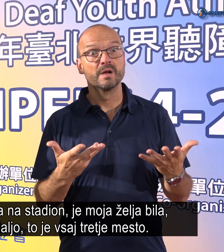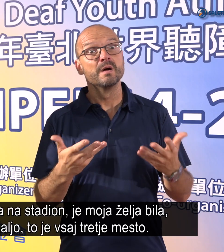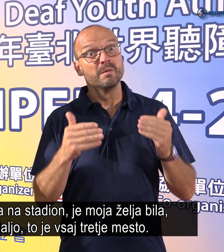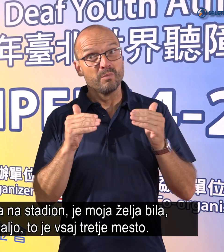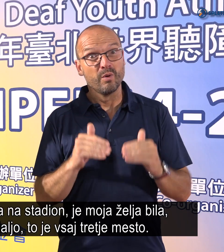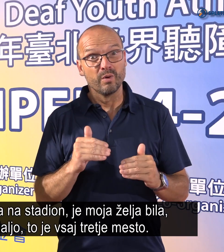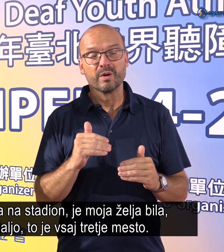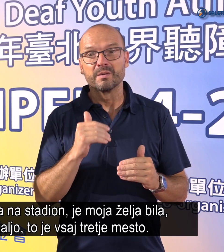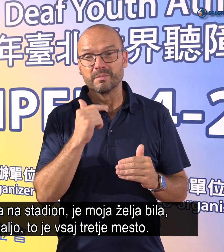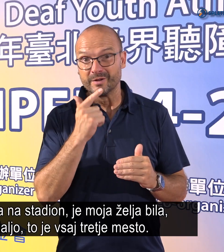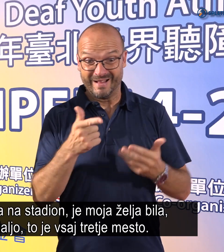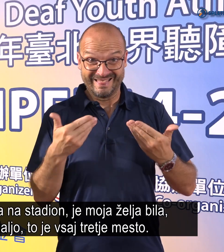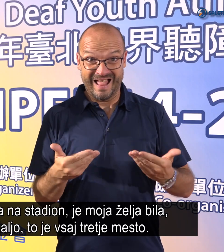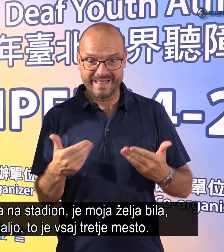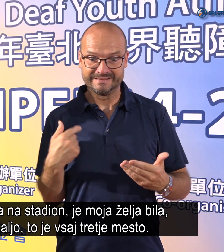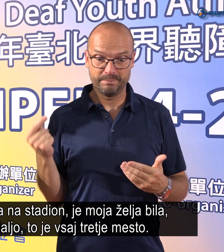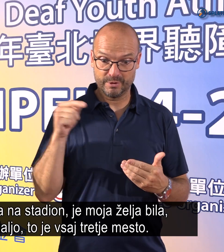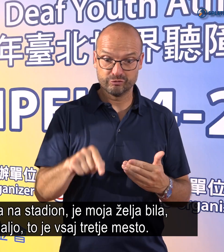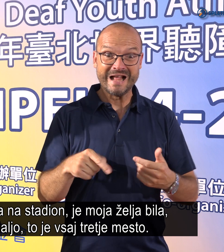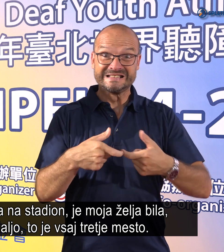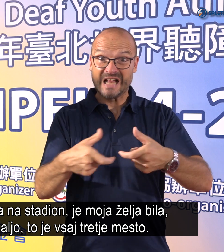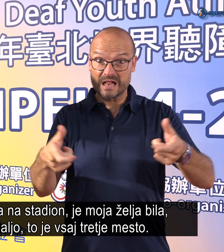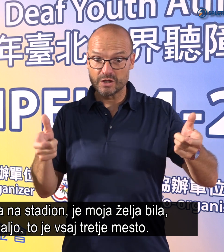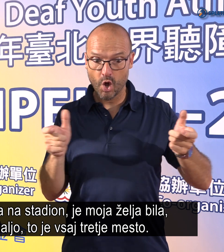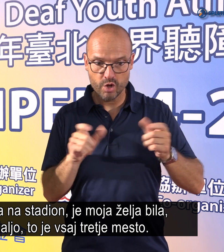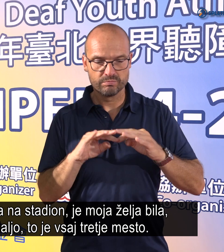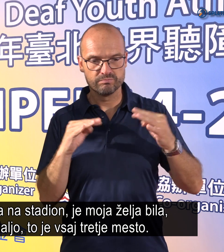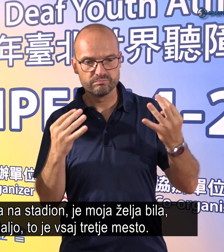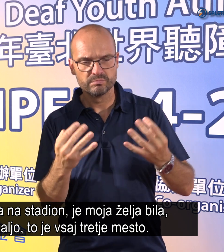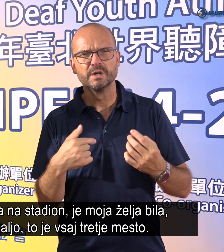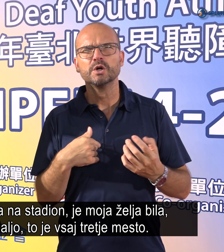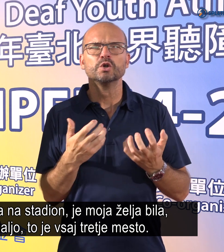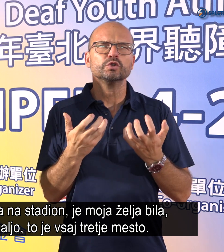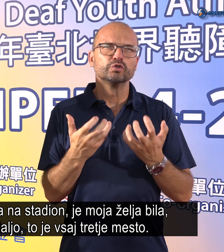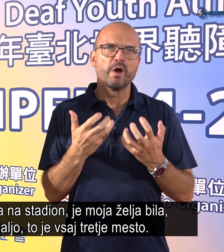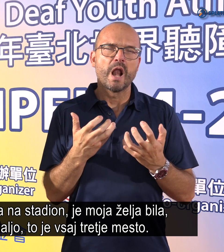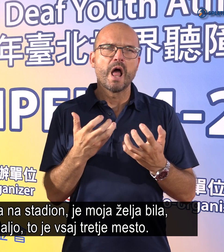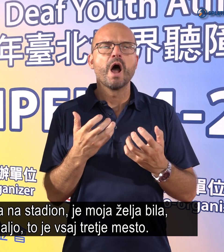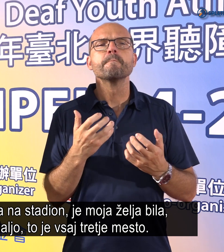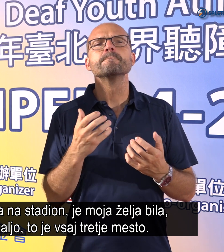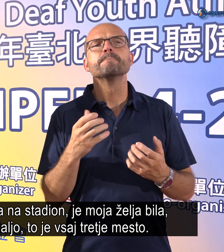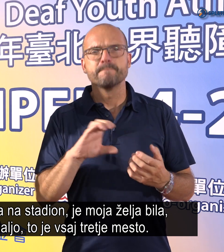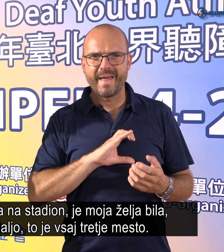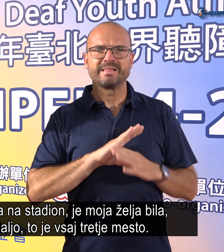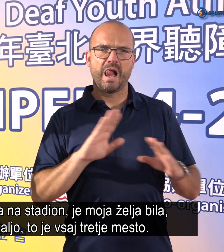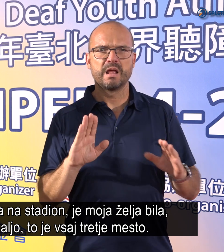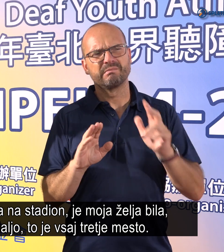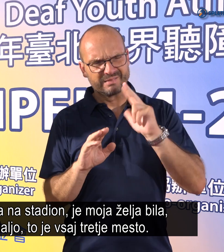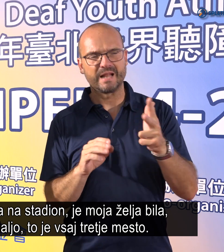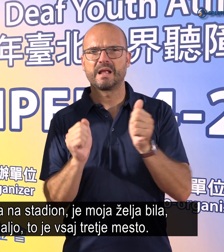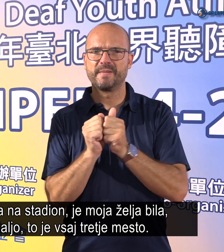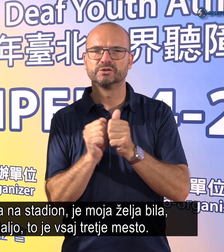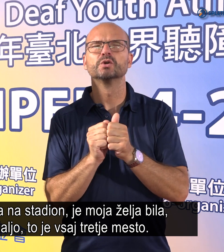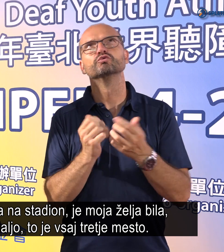danes, ko sem prišla na stadion, mi je bila želja, da osvojimo medaljo, to je vsaj 3.